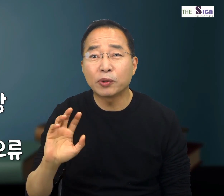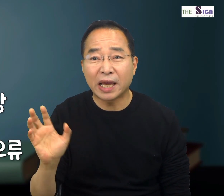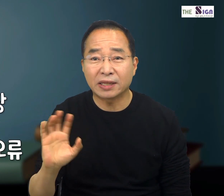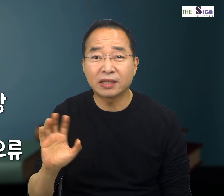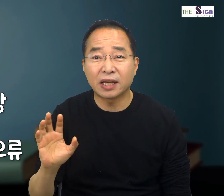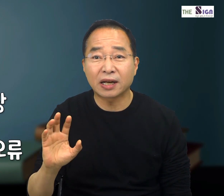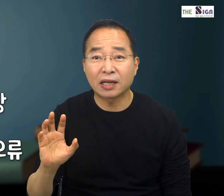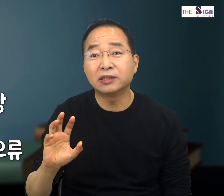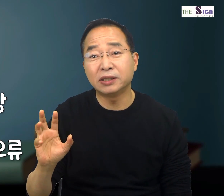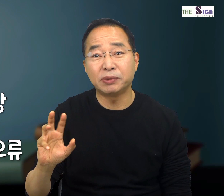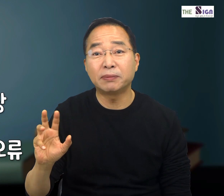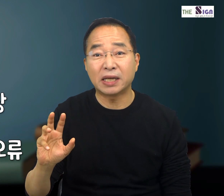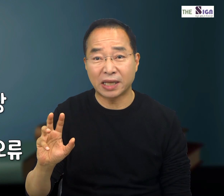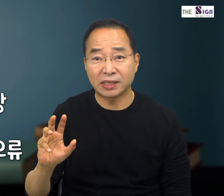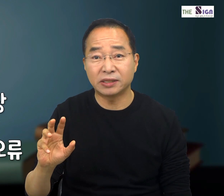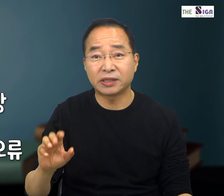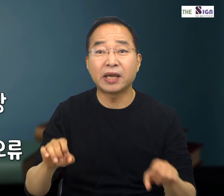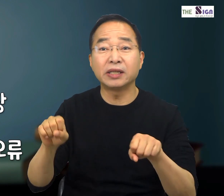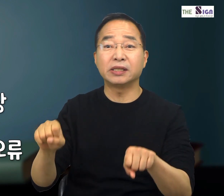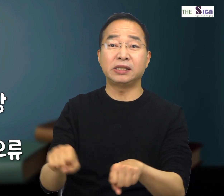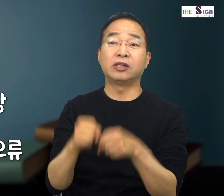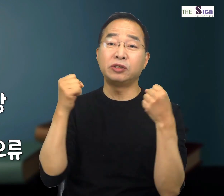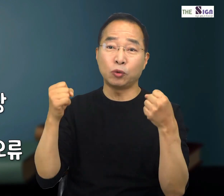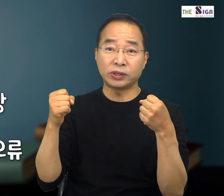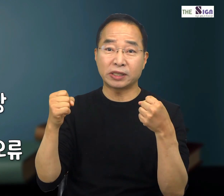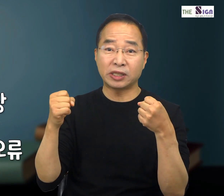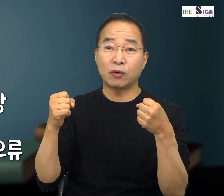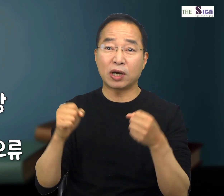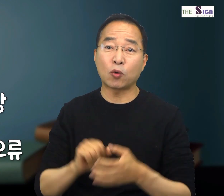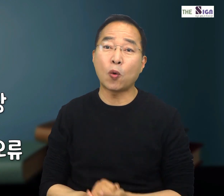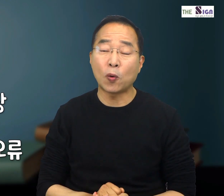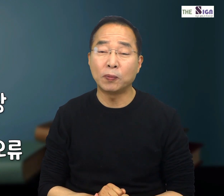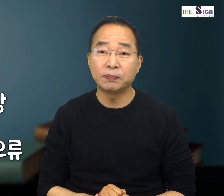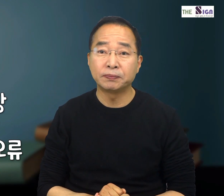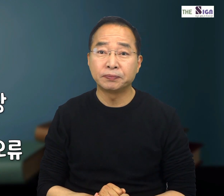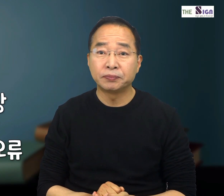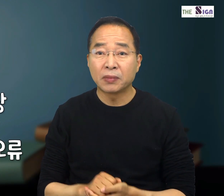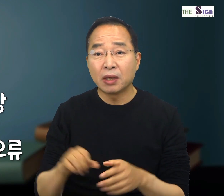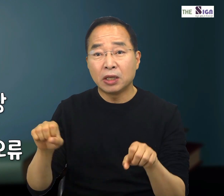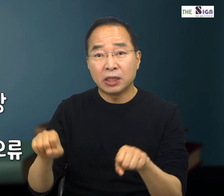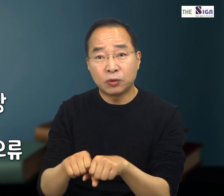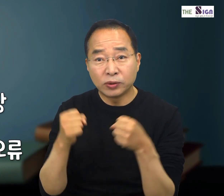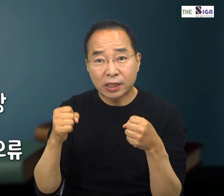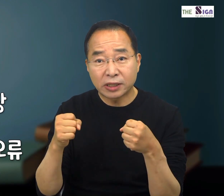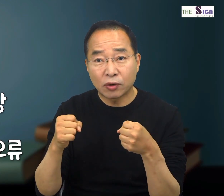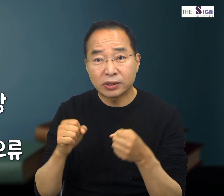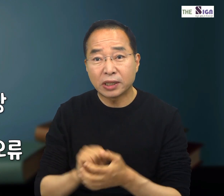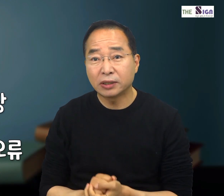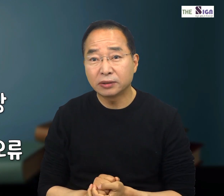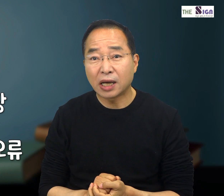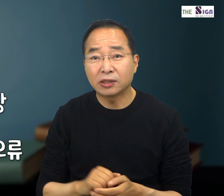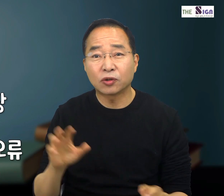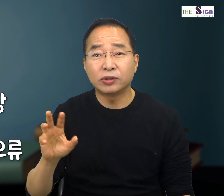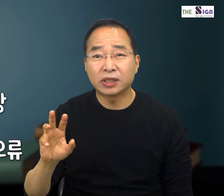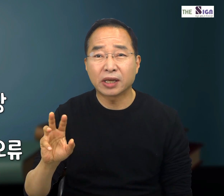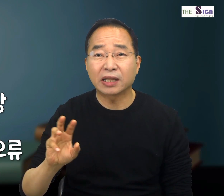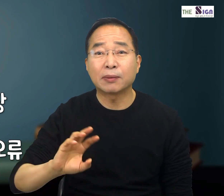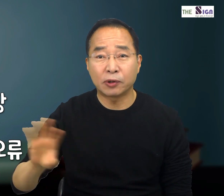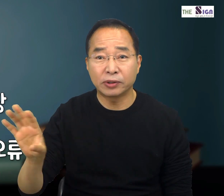안 된다라는 의미를 많이 가질 때 이런 동작을 사용하고, 이 동작을 사용할 때는 저걸 이제 갖다 버려야